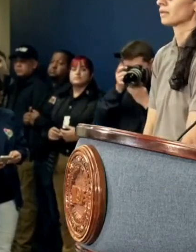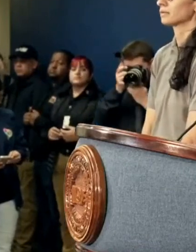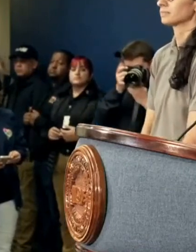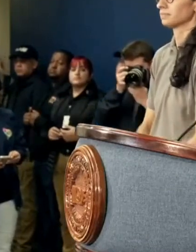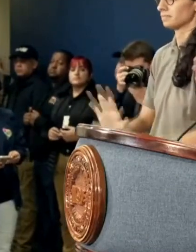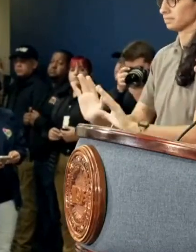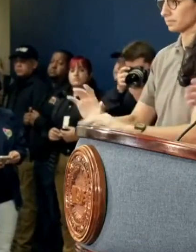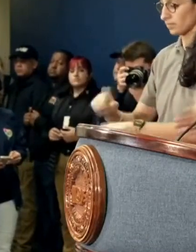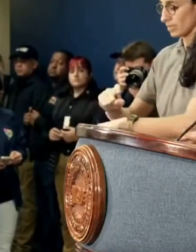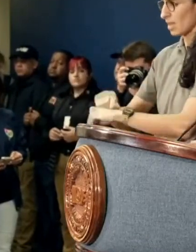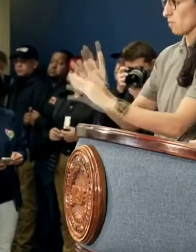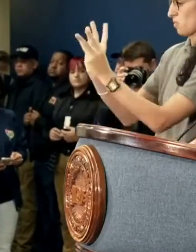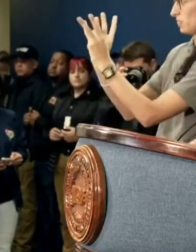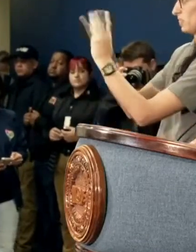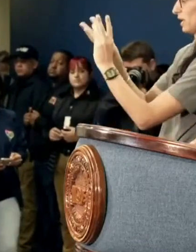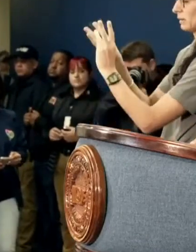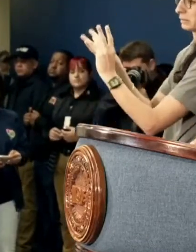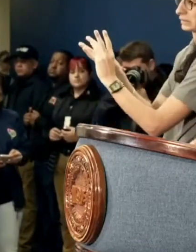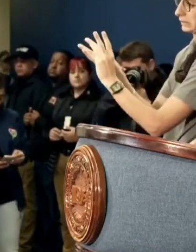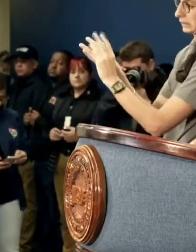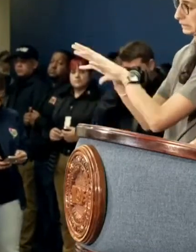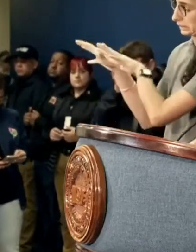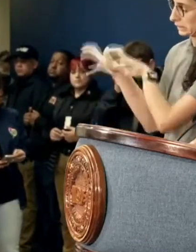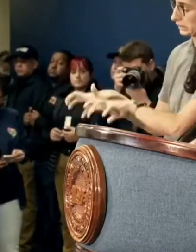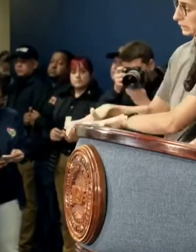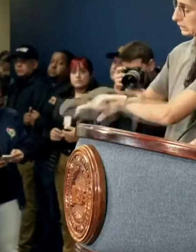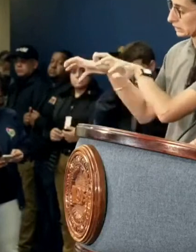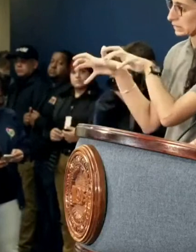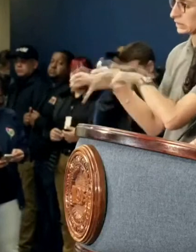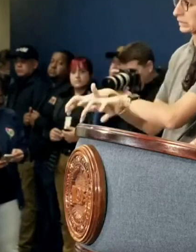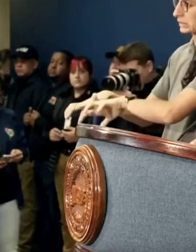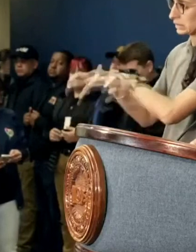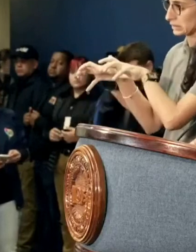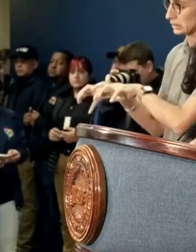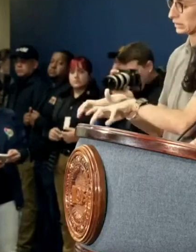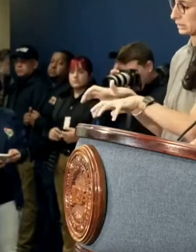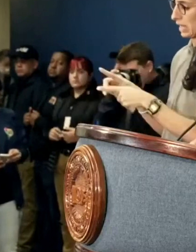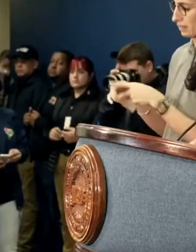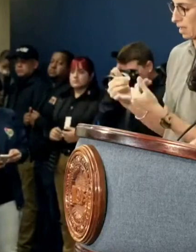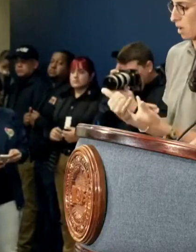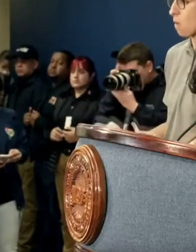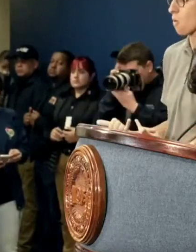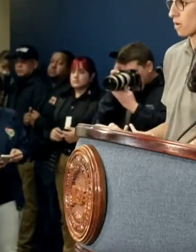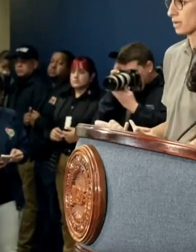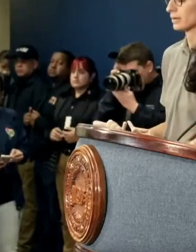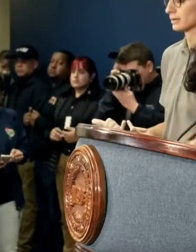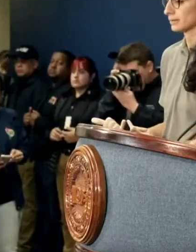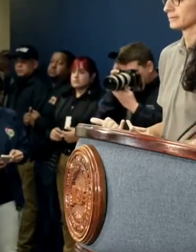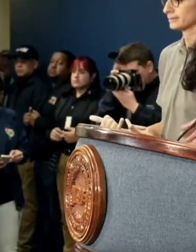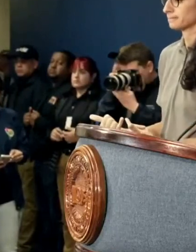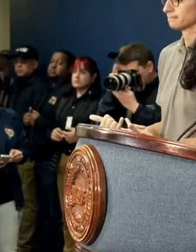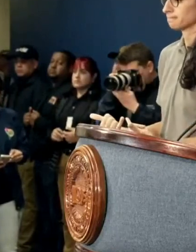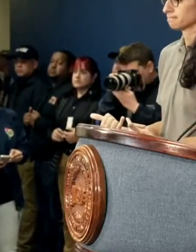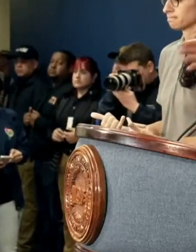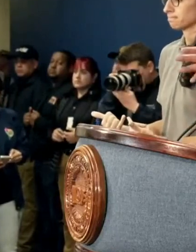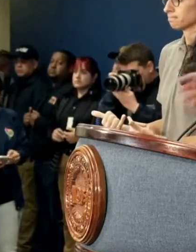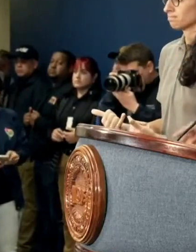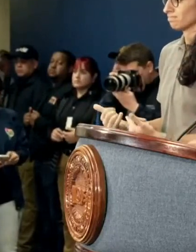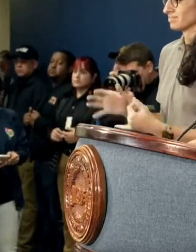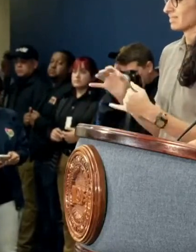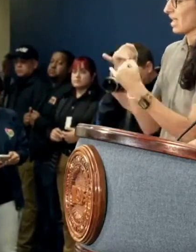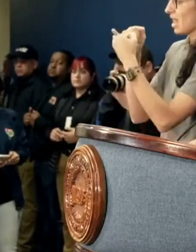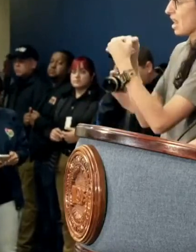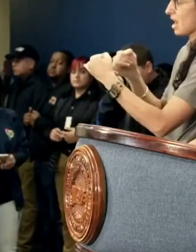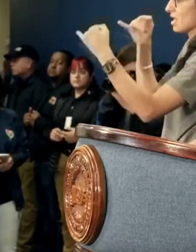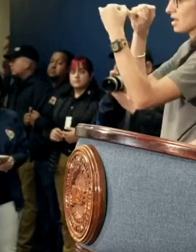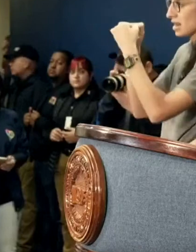El tiempo, el clima no ha permitido o no permitió hasta el día de hoy que se sobrevolaran las líneas,